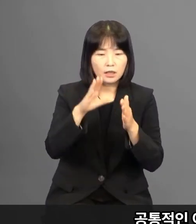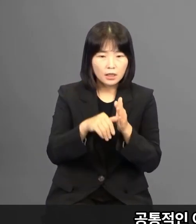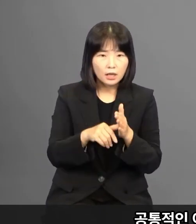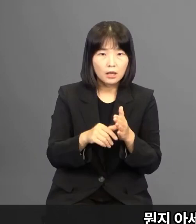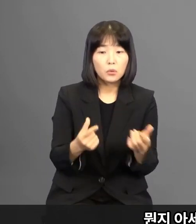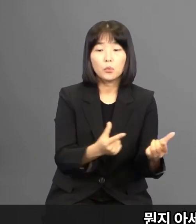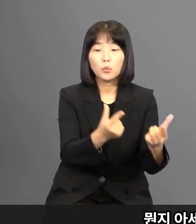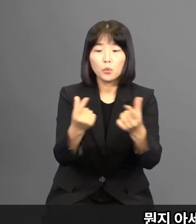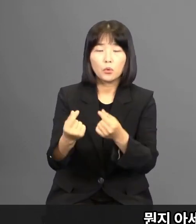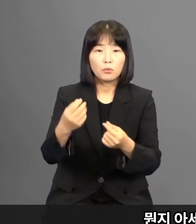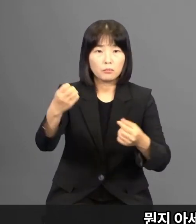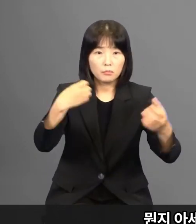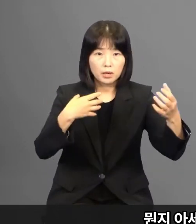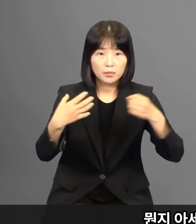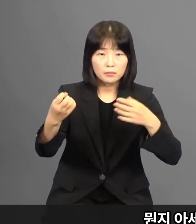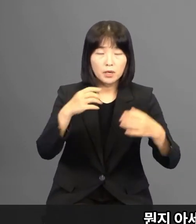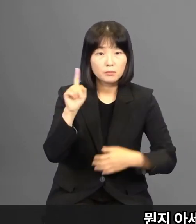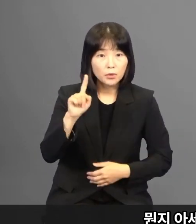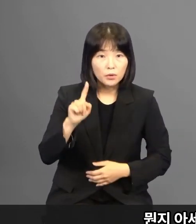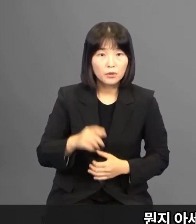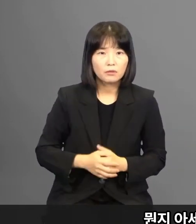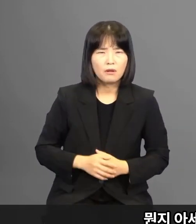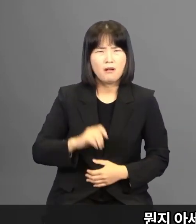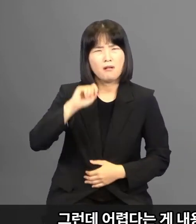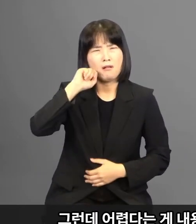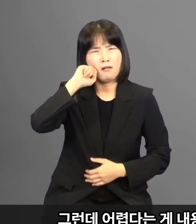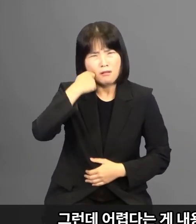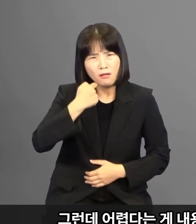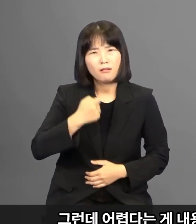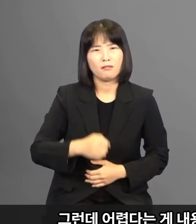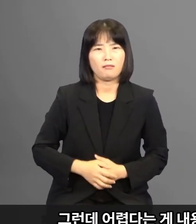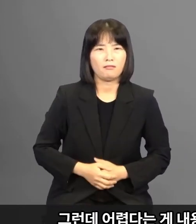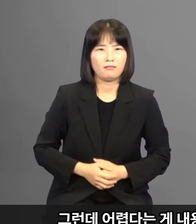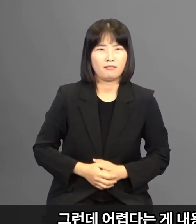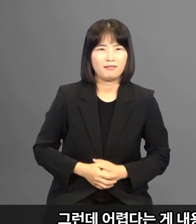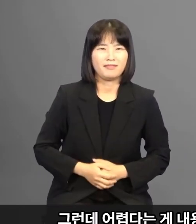있습니다. 뭔지 아세요? 어렵다는 겁니다.